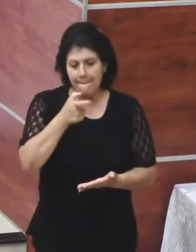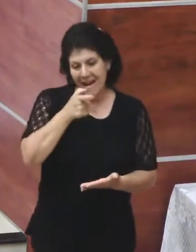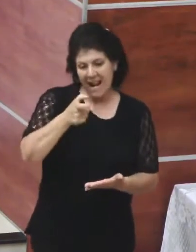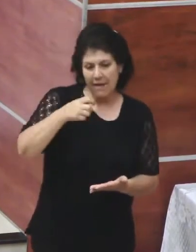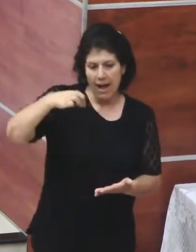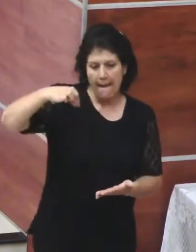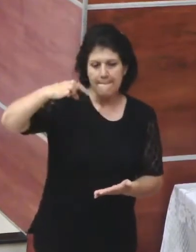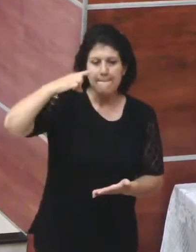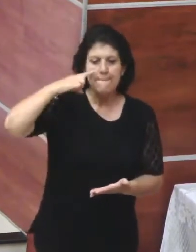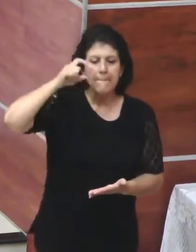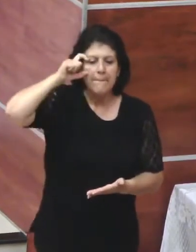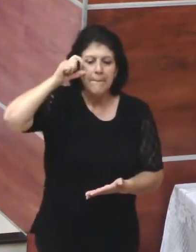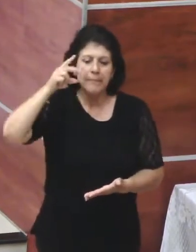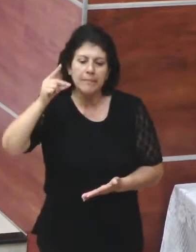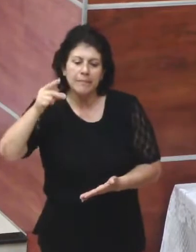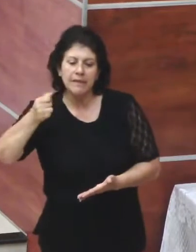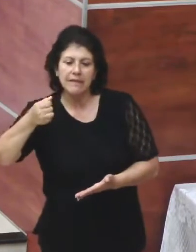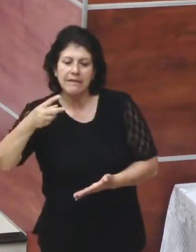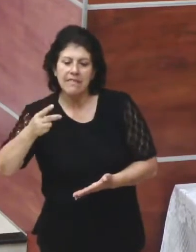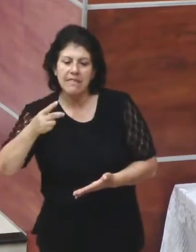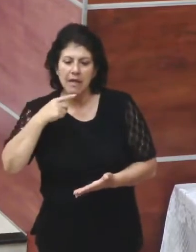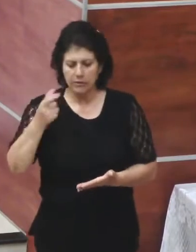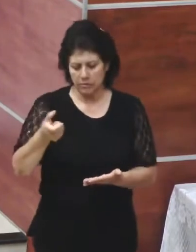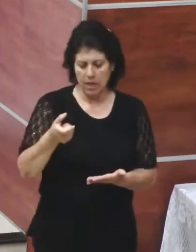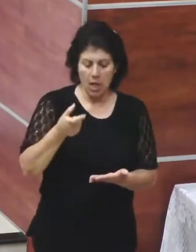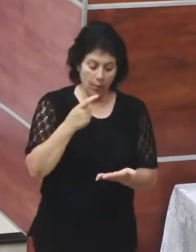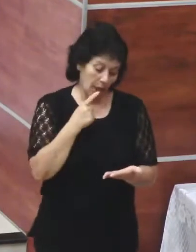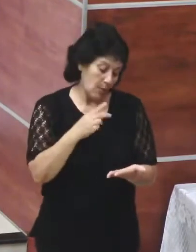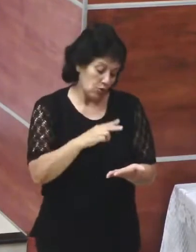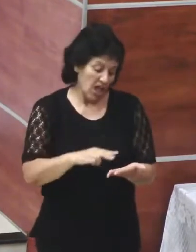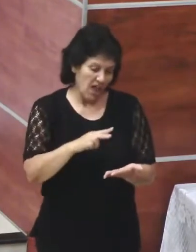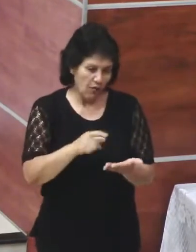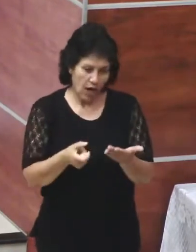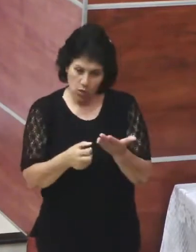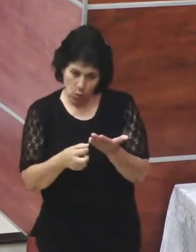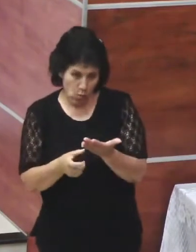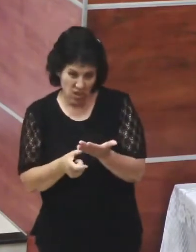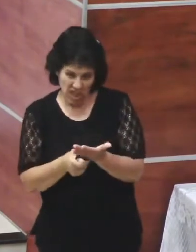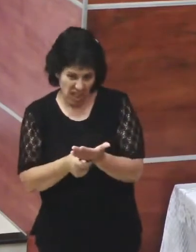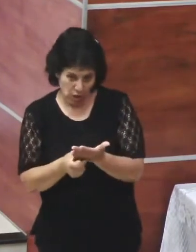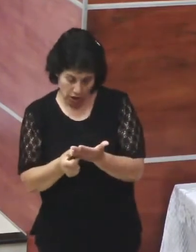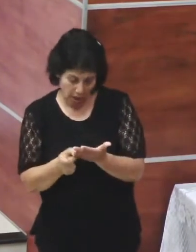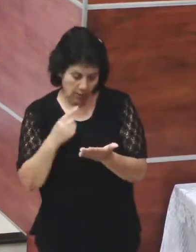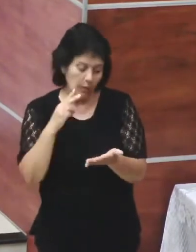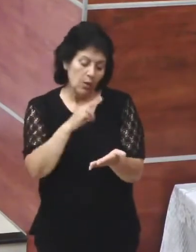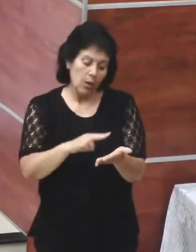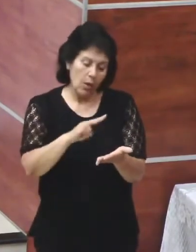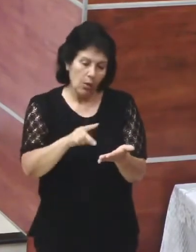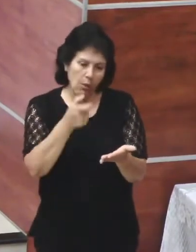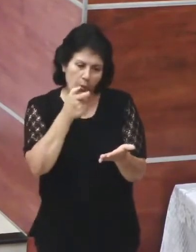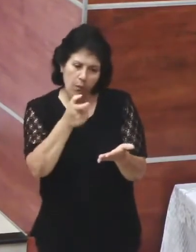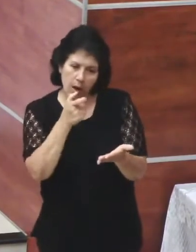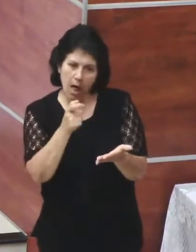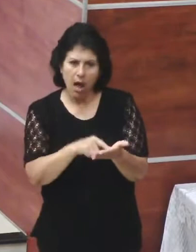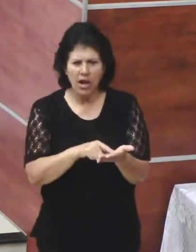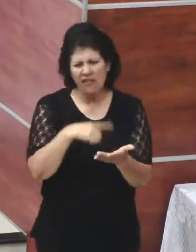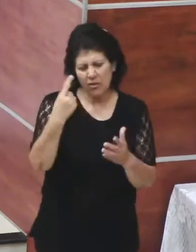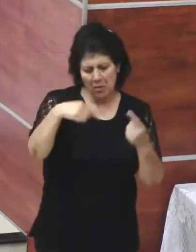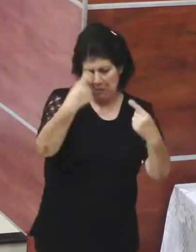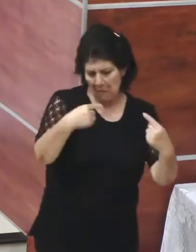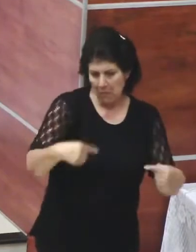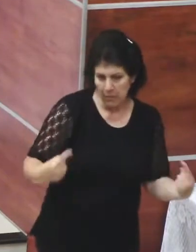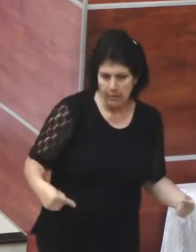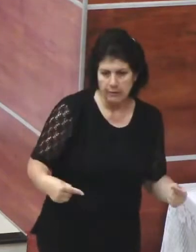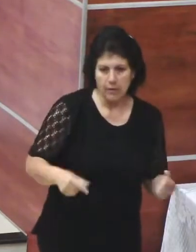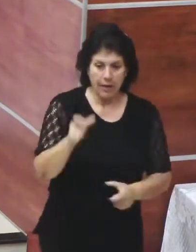va a una concordancia encontrará en esa palabra como una de las características deseables